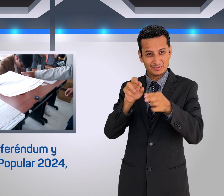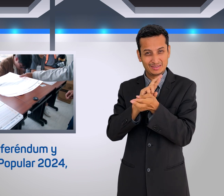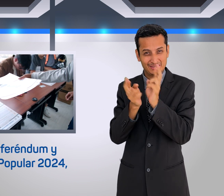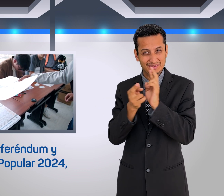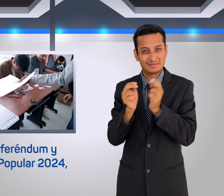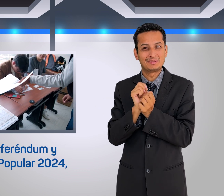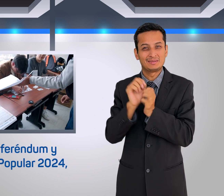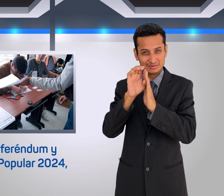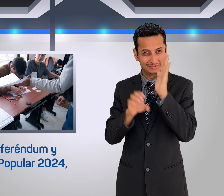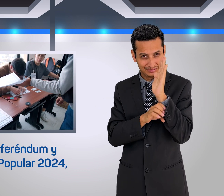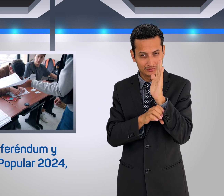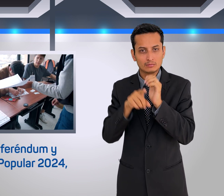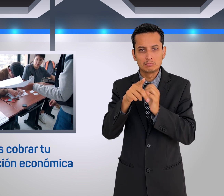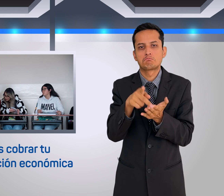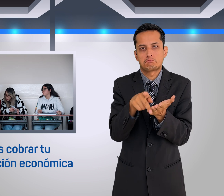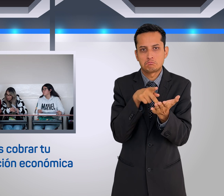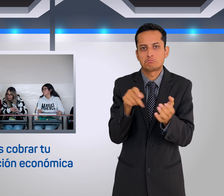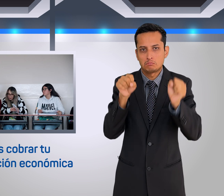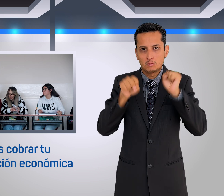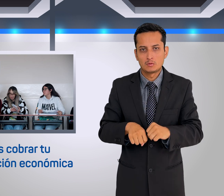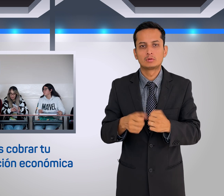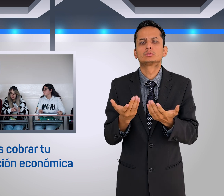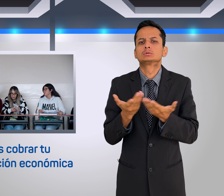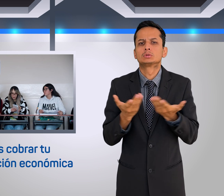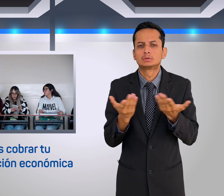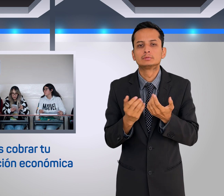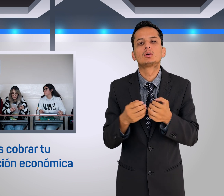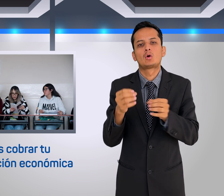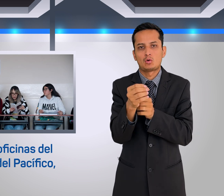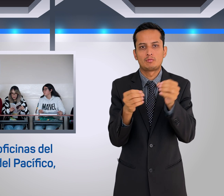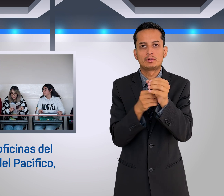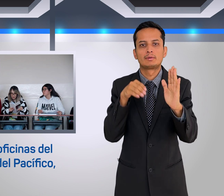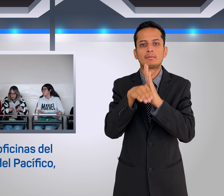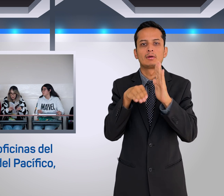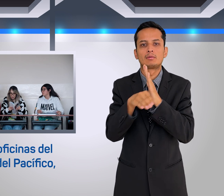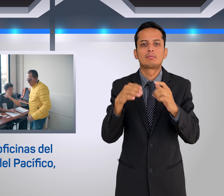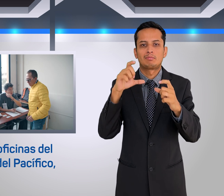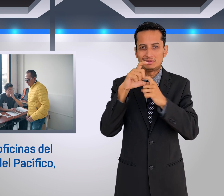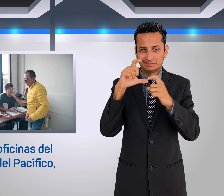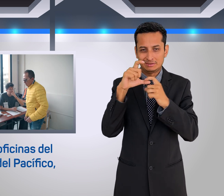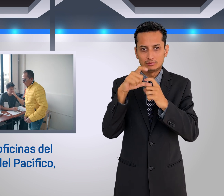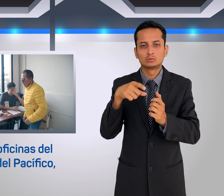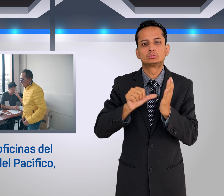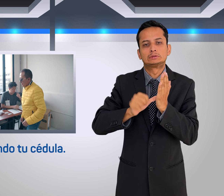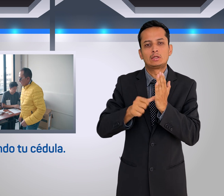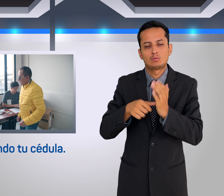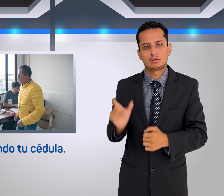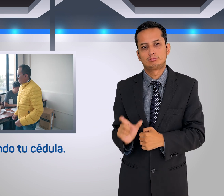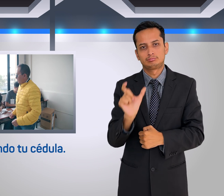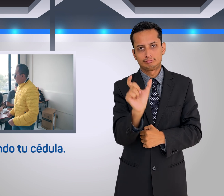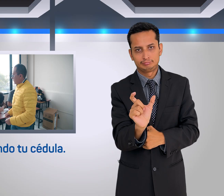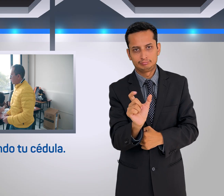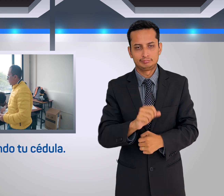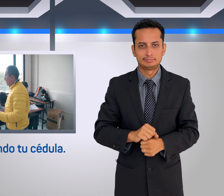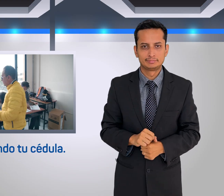y Consulta Popular 2024, puedes cobrar tu compensación económica en las oficinas del Banco del Pacífico presentando